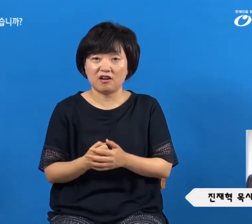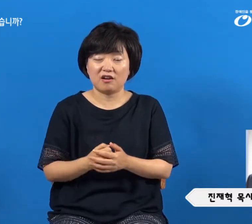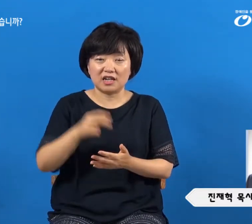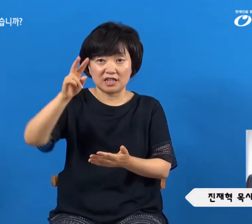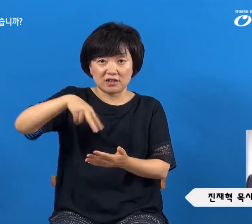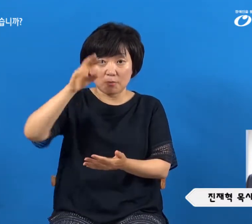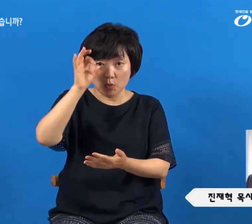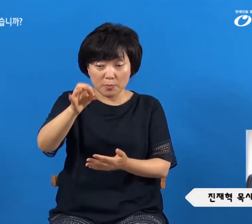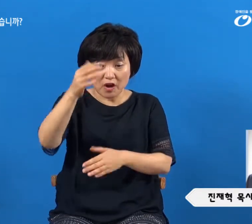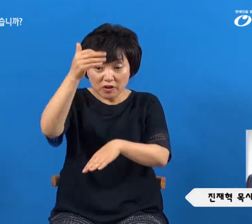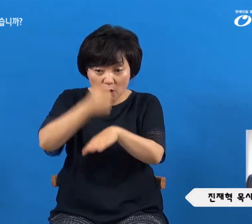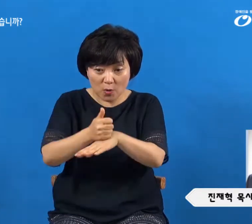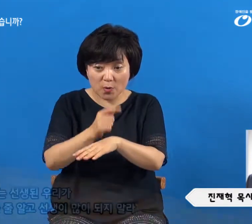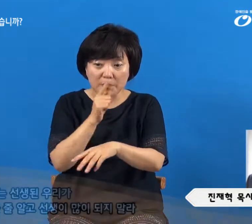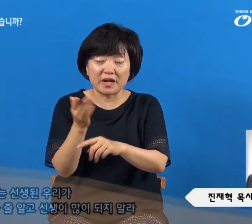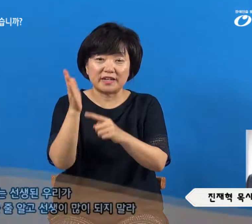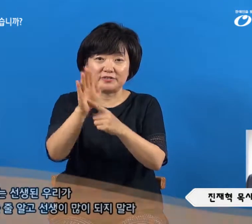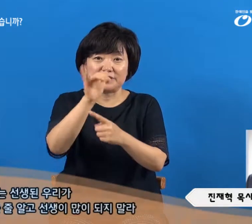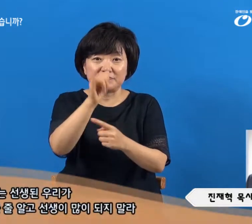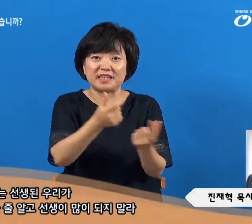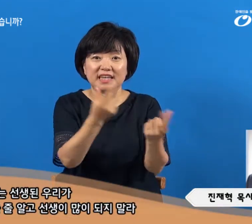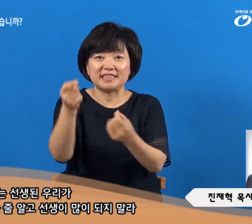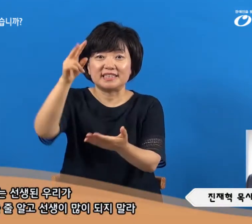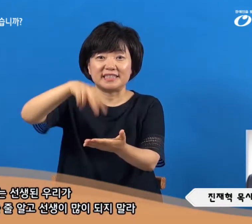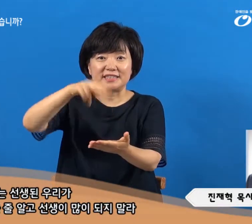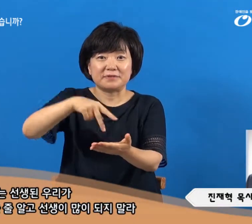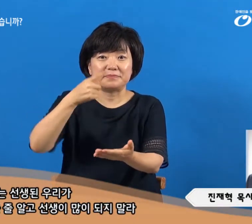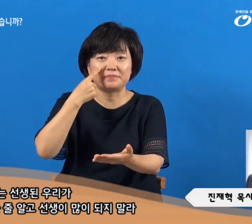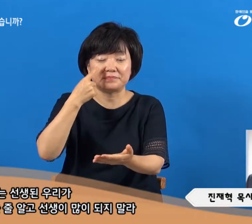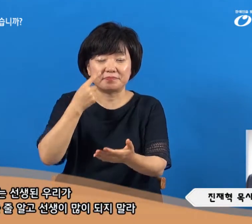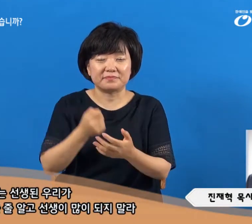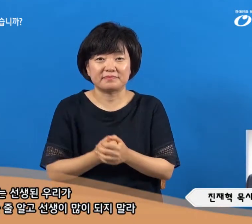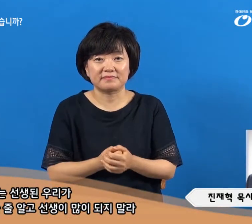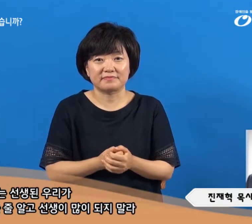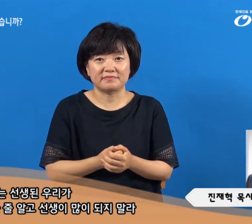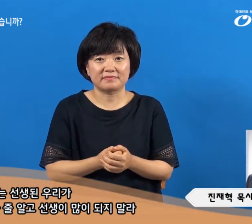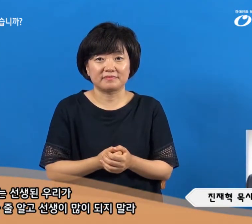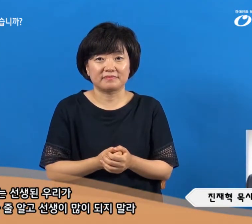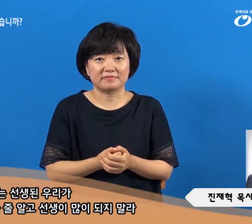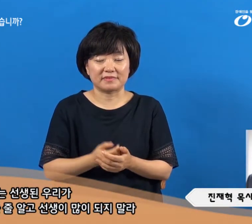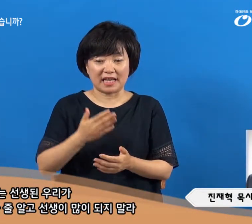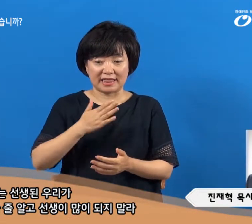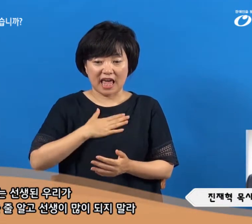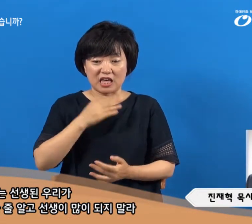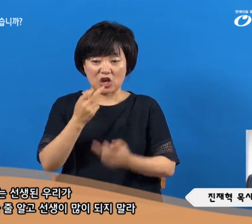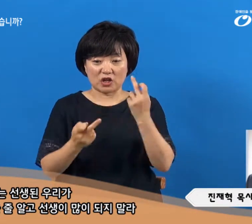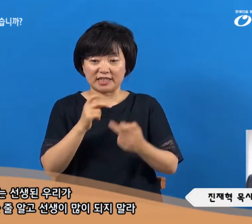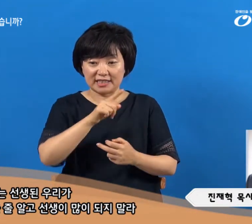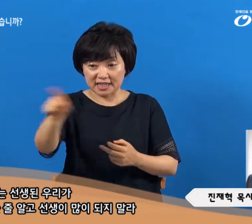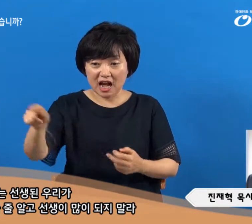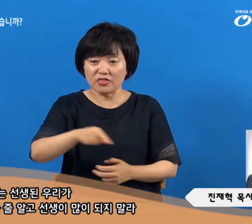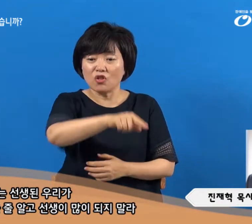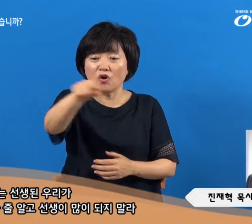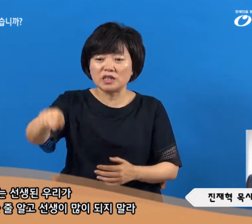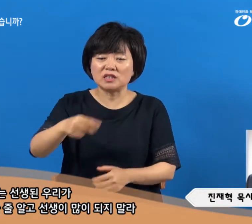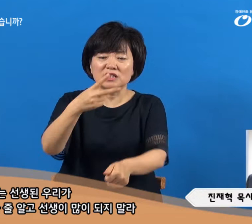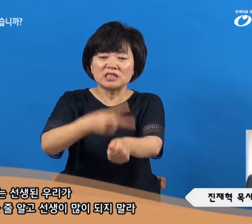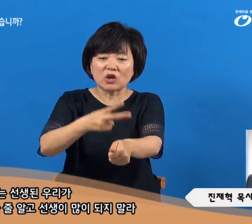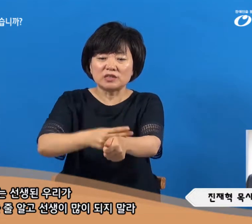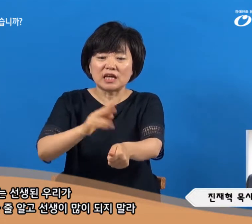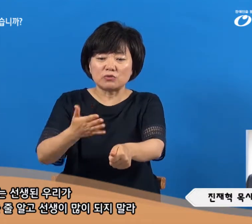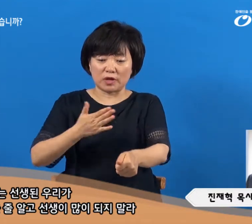내리시고 계십니다. 우리 같이 한번 읽어볼까요? 시작. 내 형제들아, 너희는